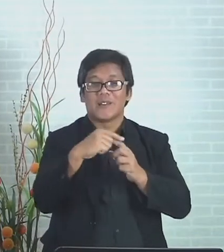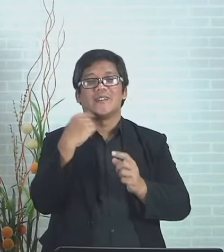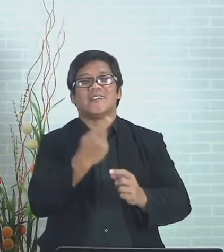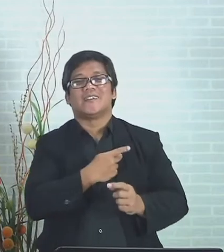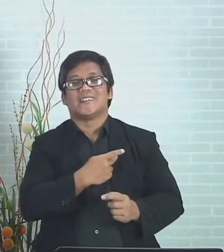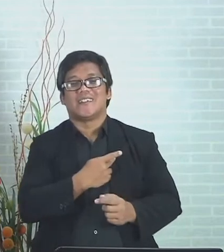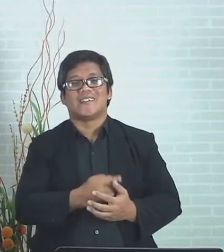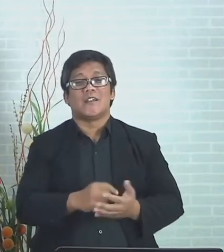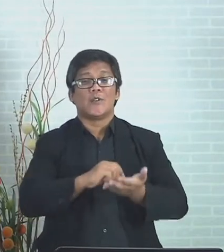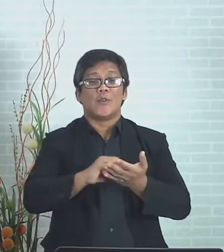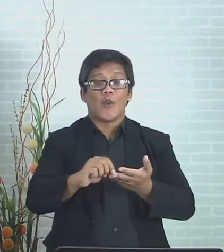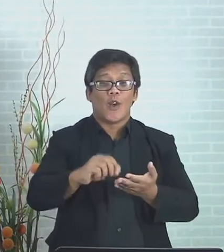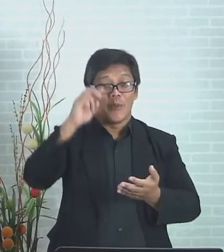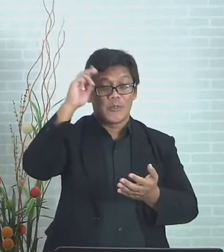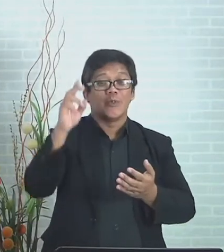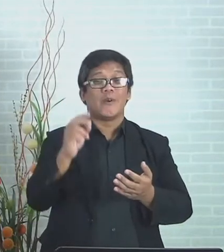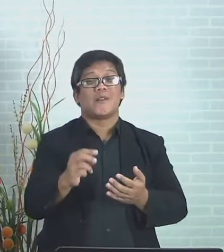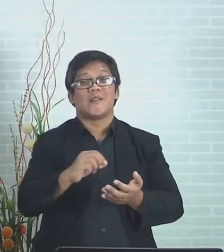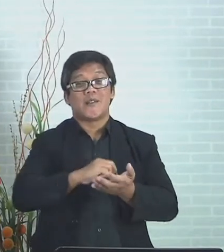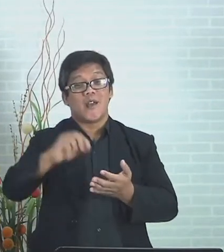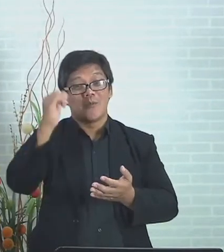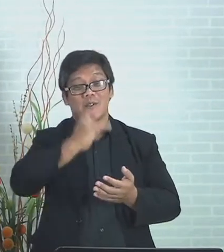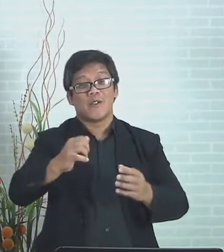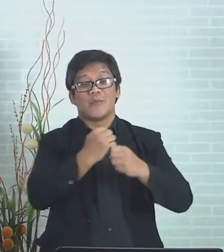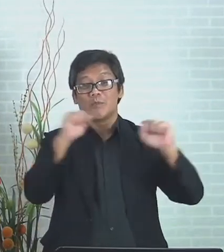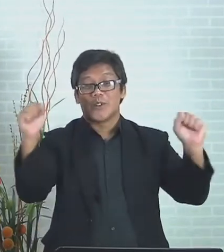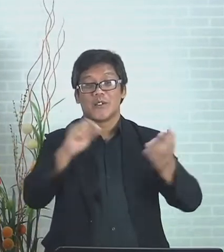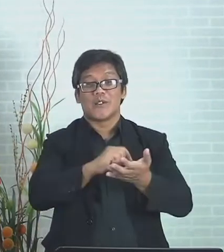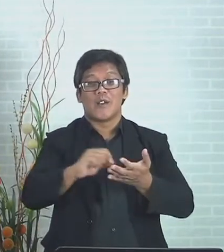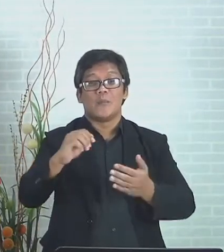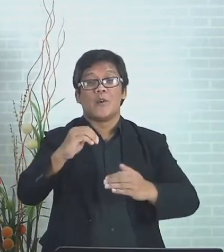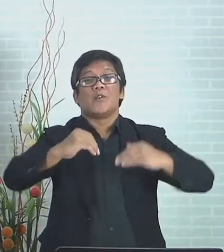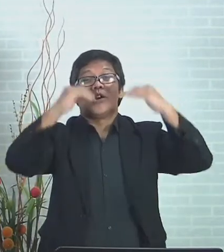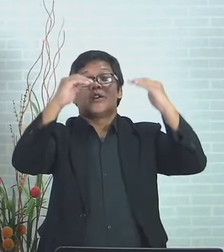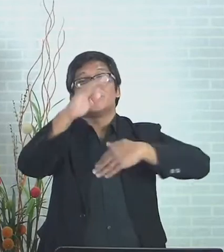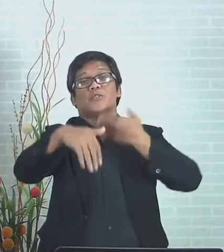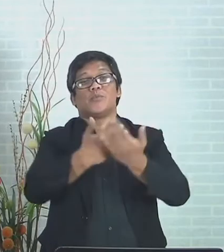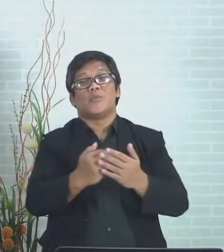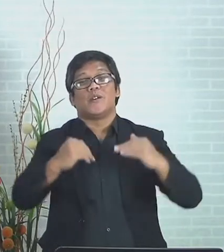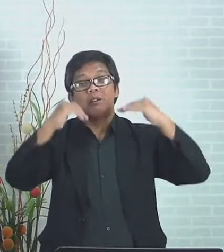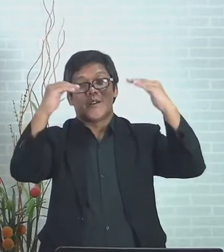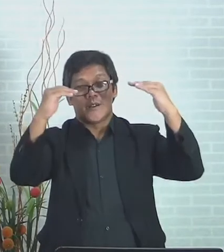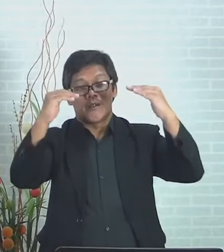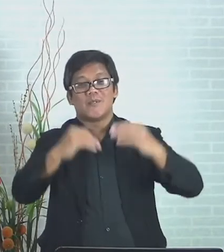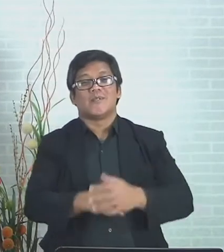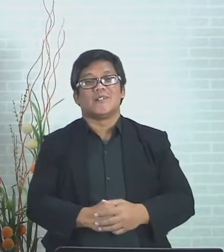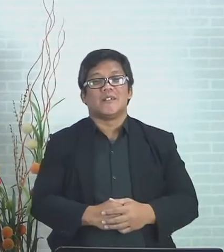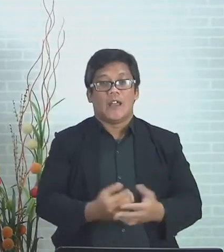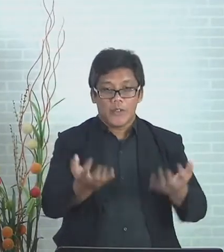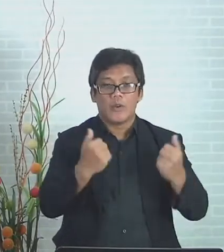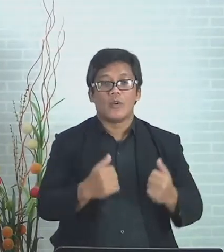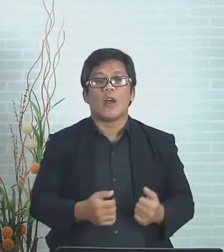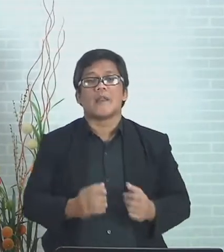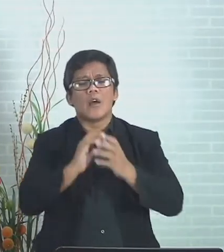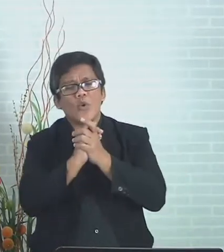diandalkan dalam ke kanan namanya nama yang berkuasa namanya nama di atas segala nama ikuti semua kegiatan-kegiatan kita